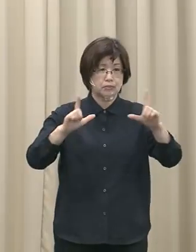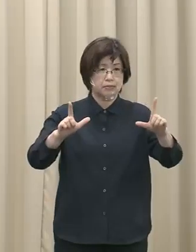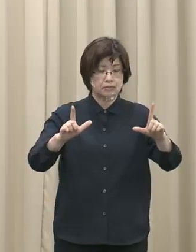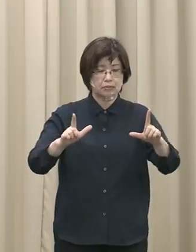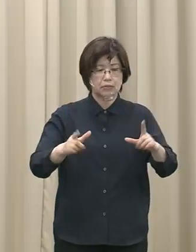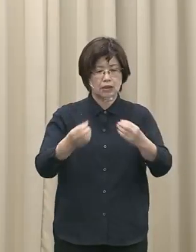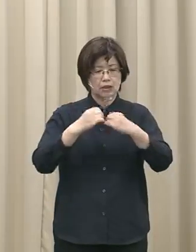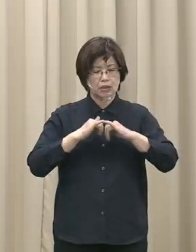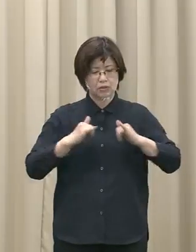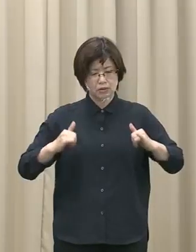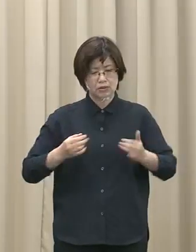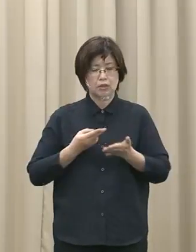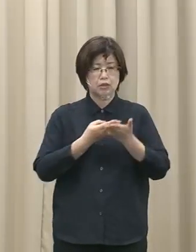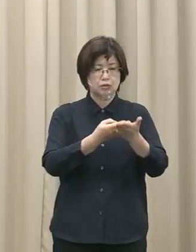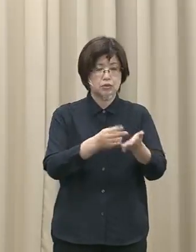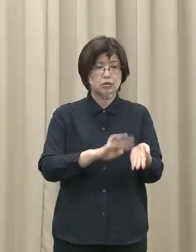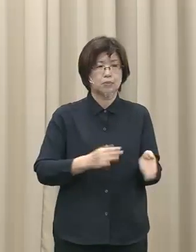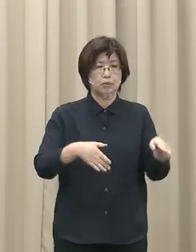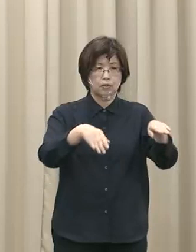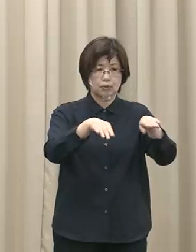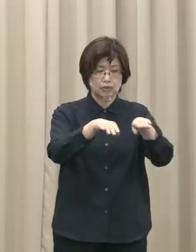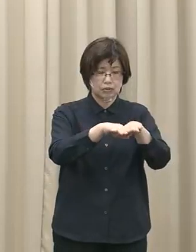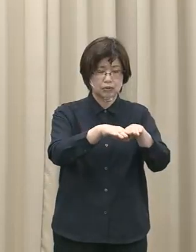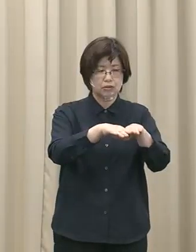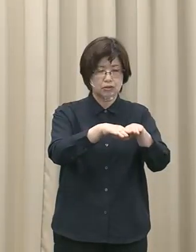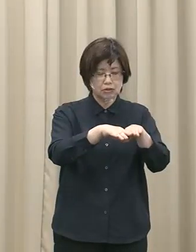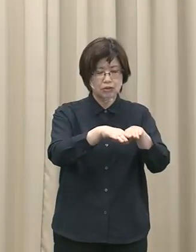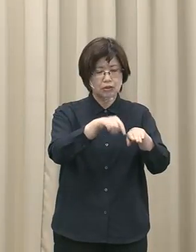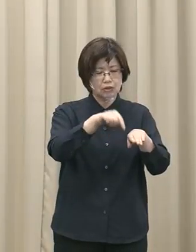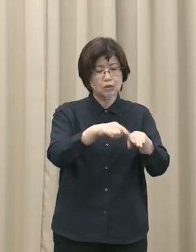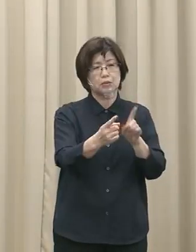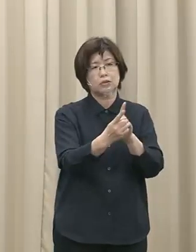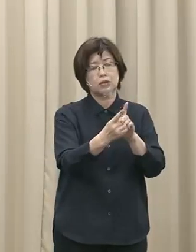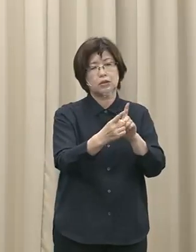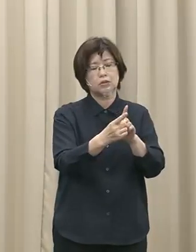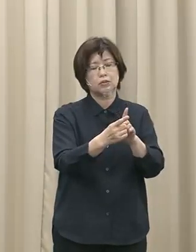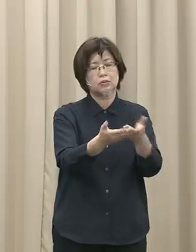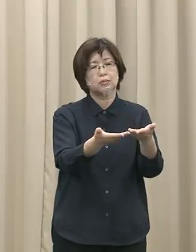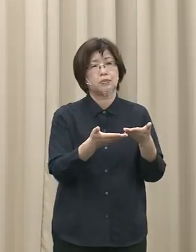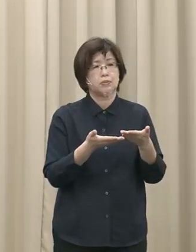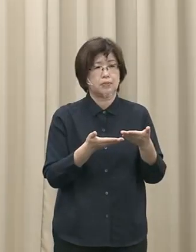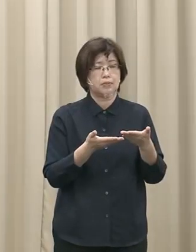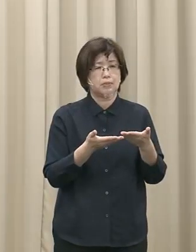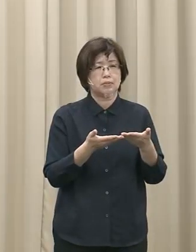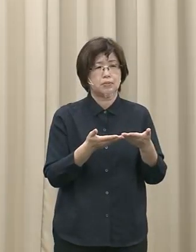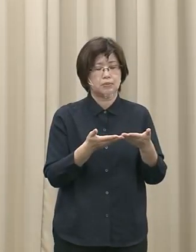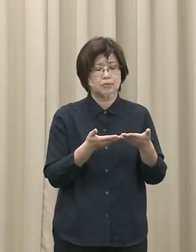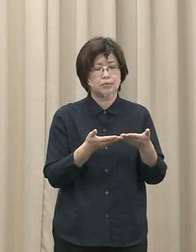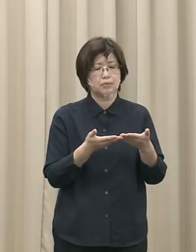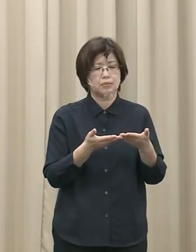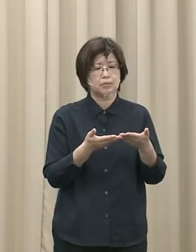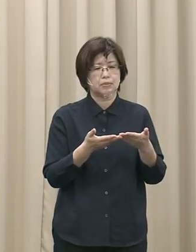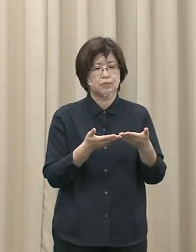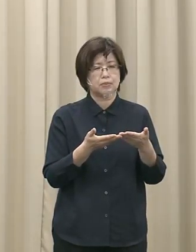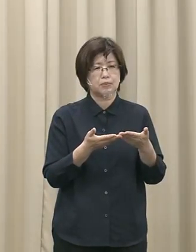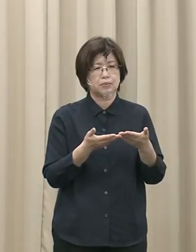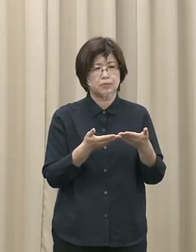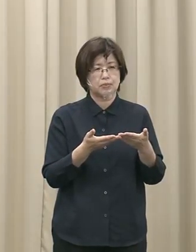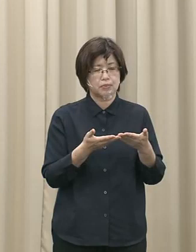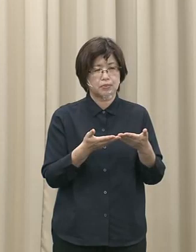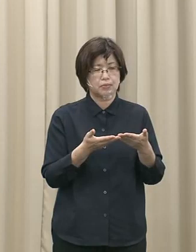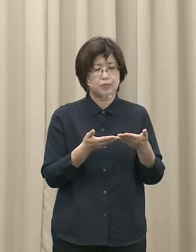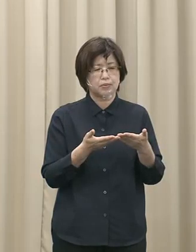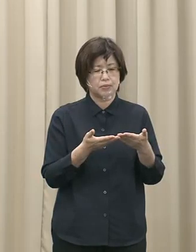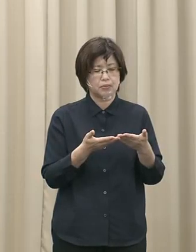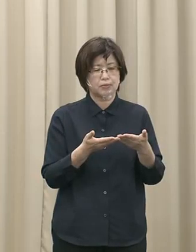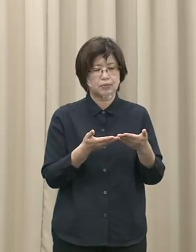に対しました、医療機関といいますか病院でご対応いただいてますので、 最も適切なご対応を医療機